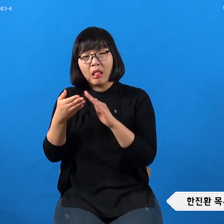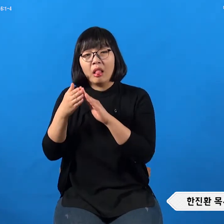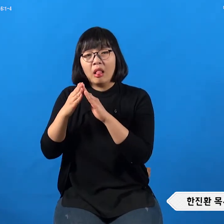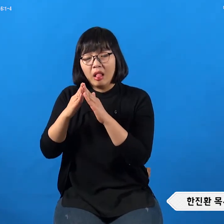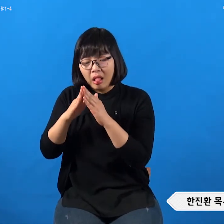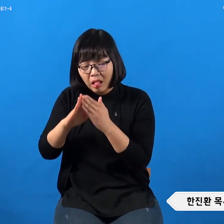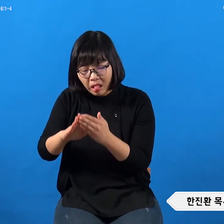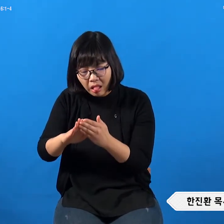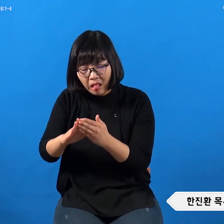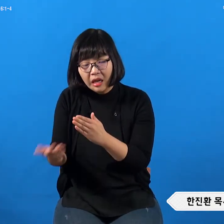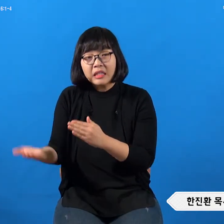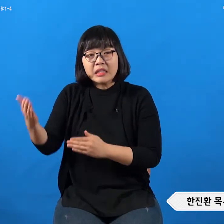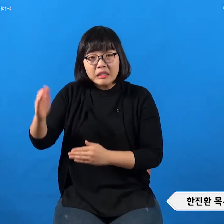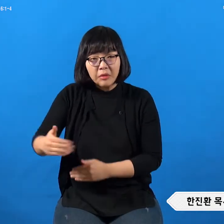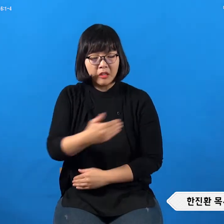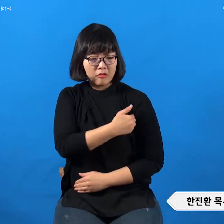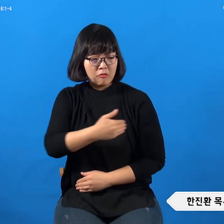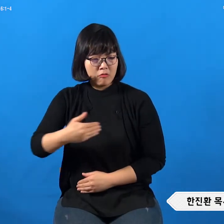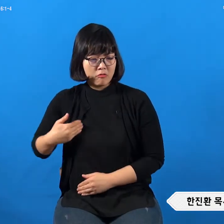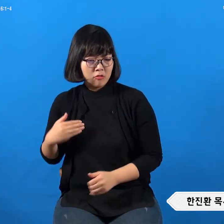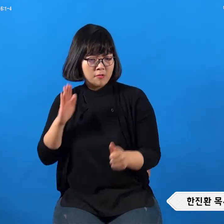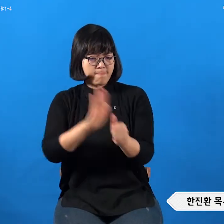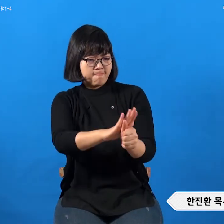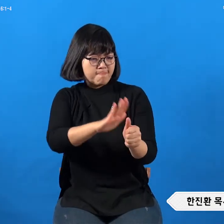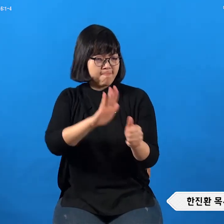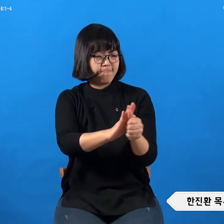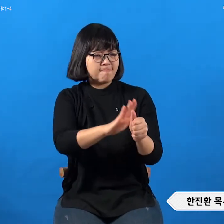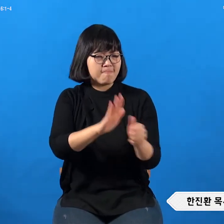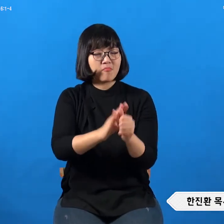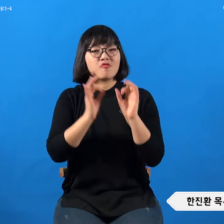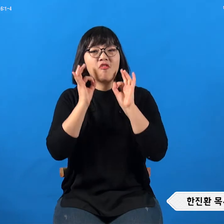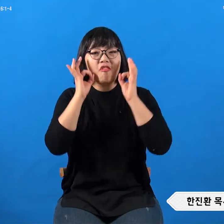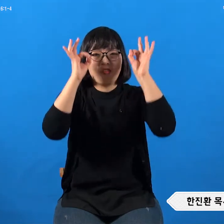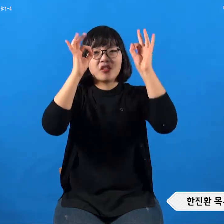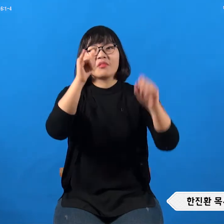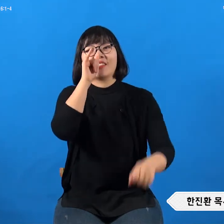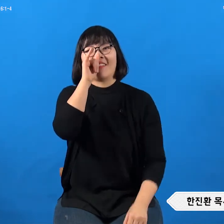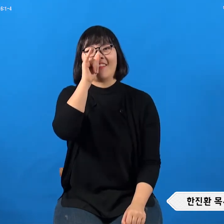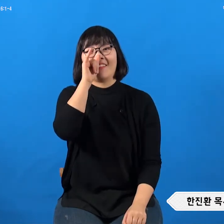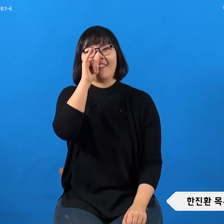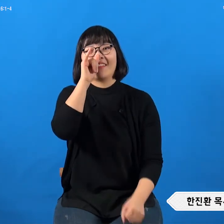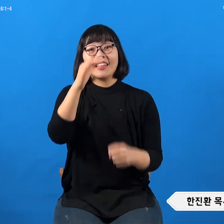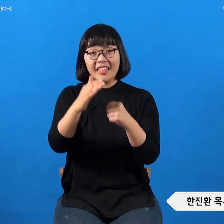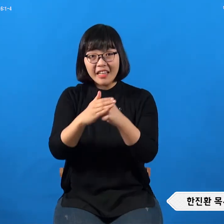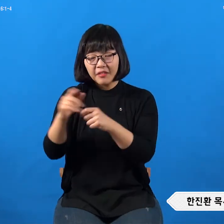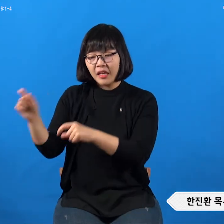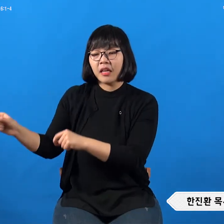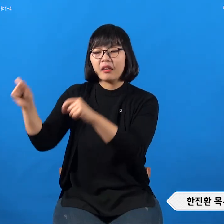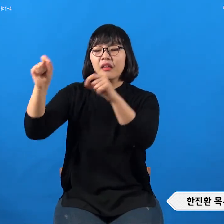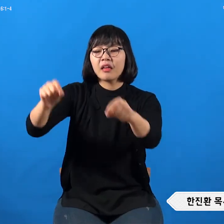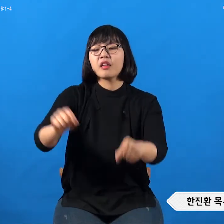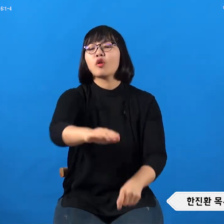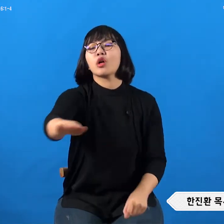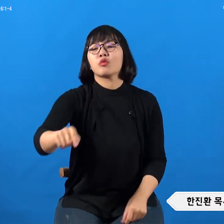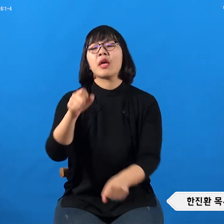그래도 넘치도록 풍성하게 했습니다. 사도 바울이 너희들도 그렇게 하라고 말씀하십니다.